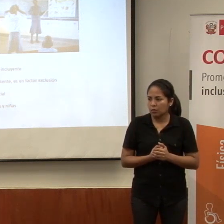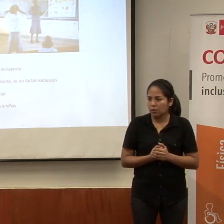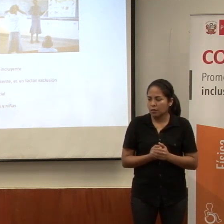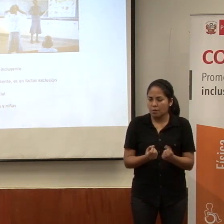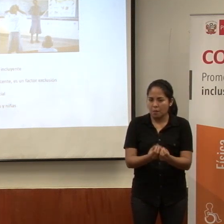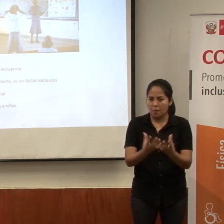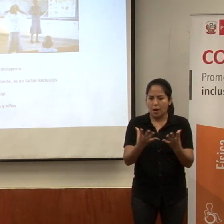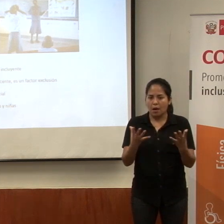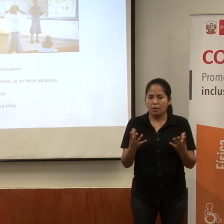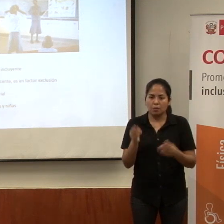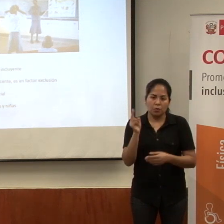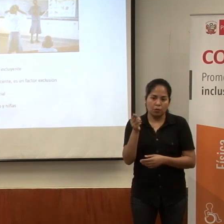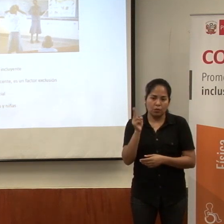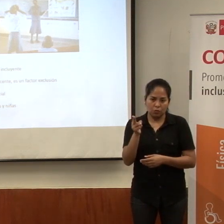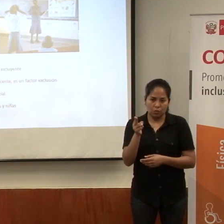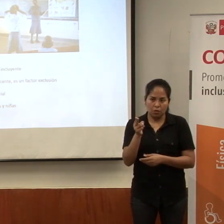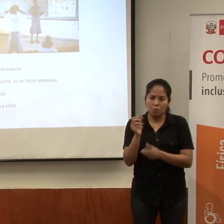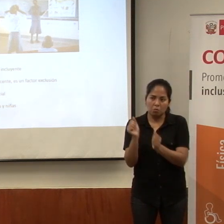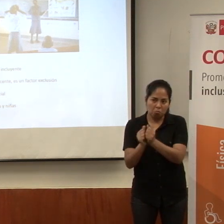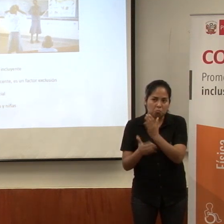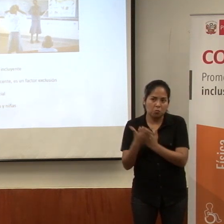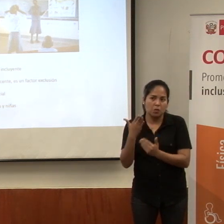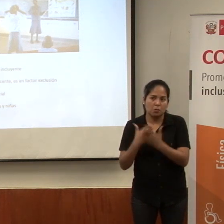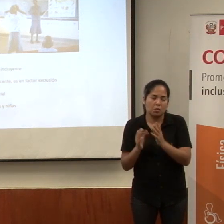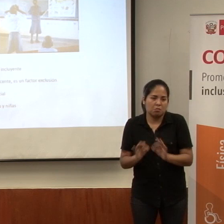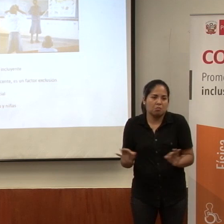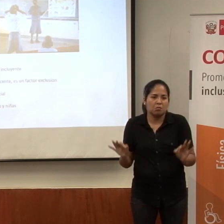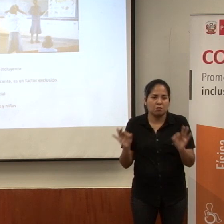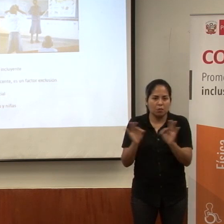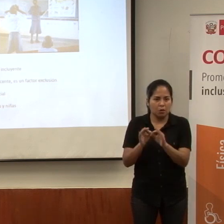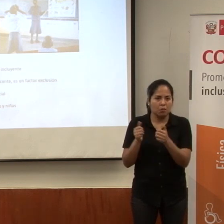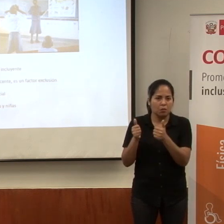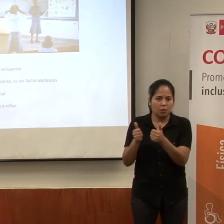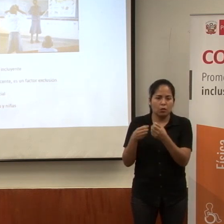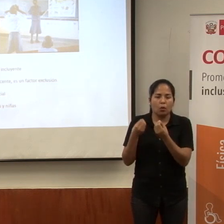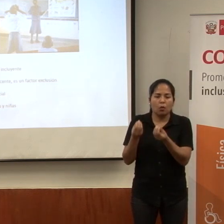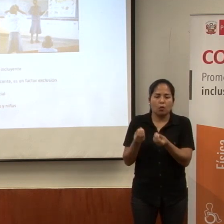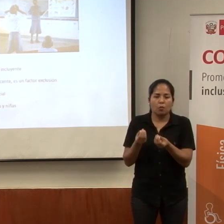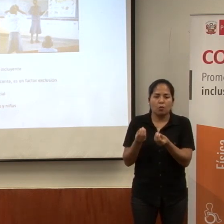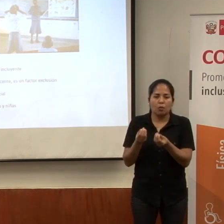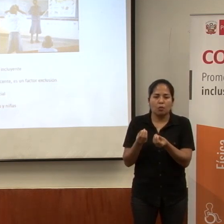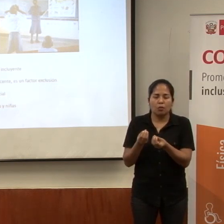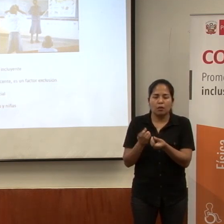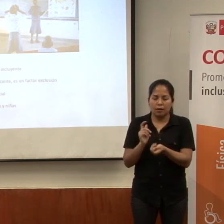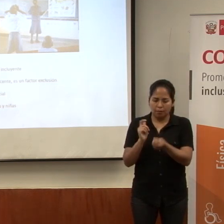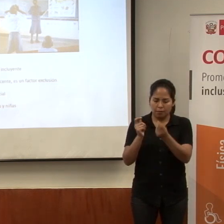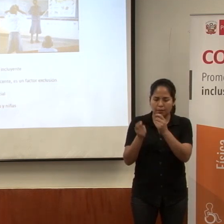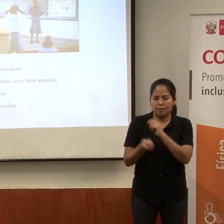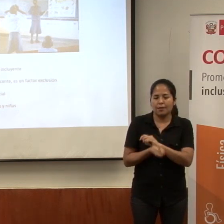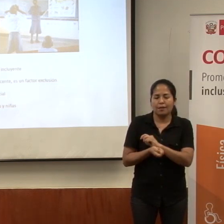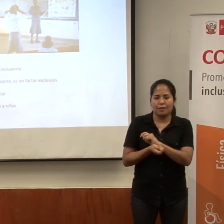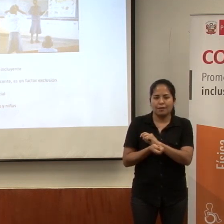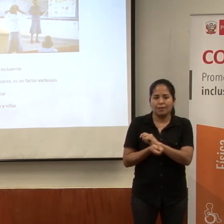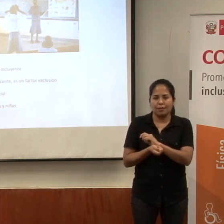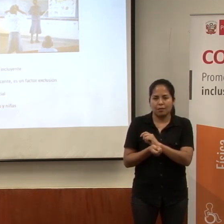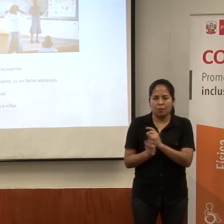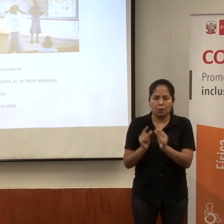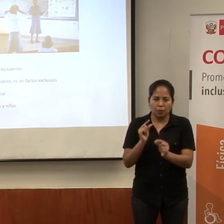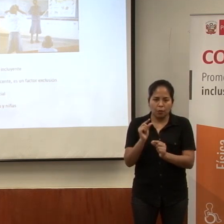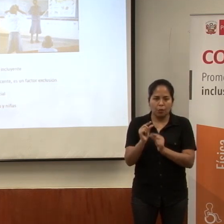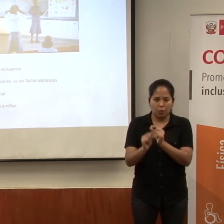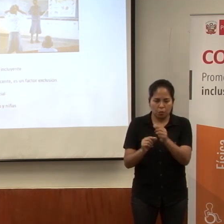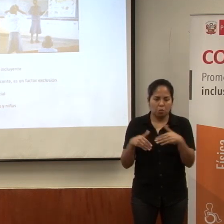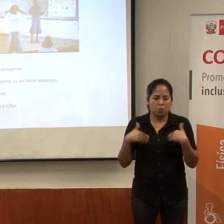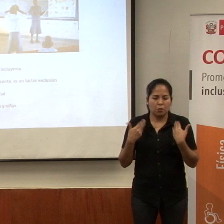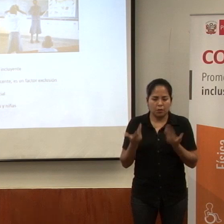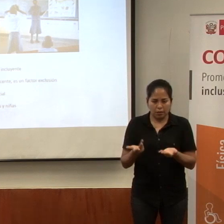gente que sea docente y que tenga discapacidad, ¿no es cierto? Esa es una forma, ¿no?, de romper con el estigma y hacer que sí